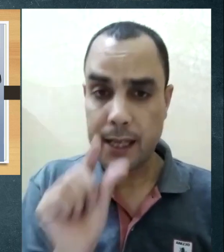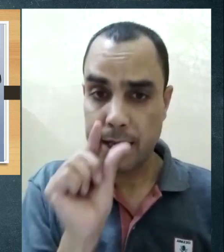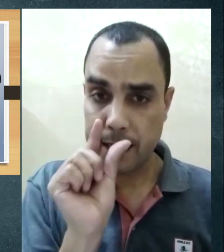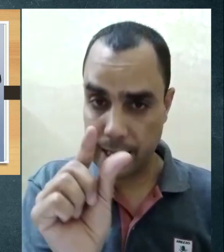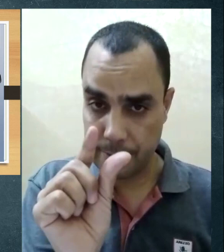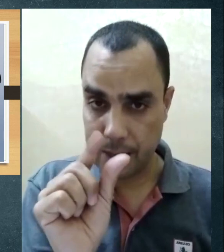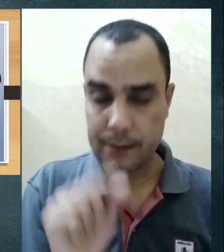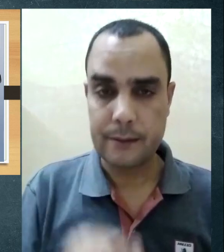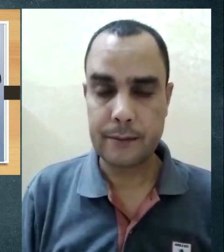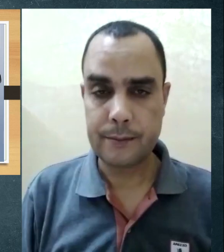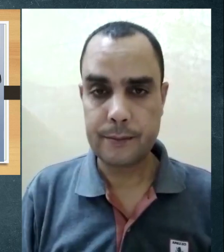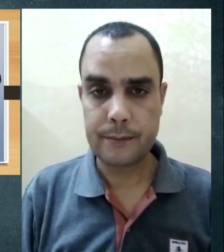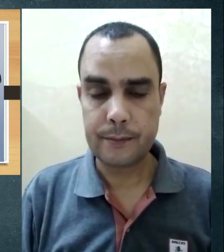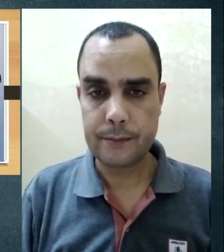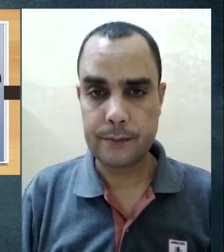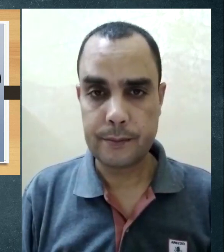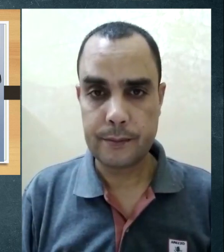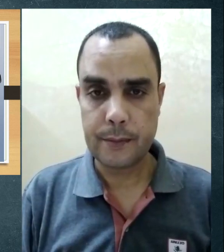استخرج كلمة